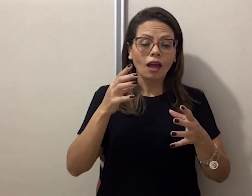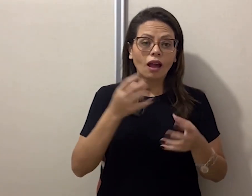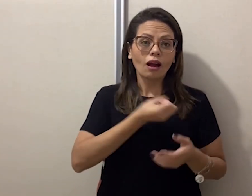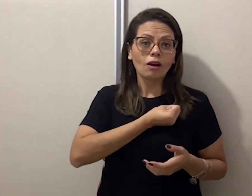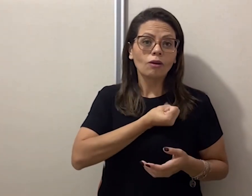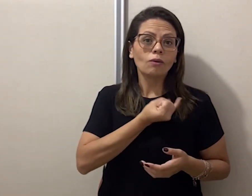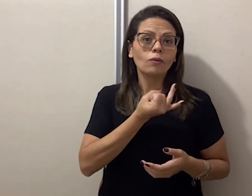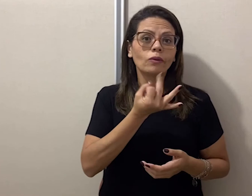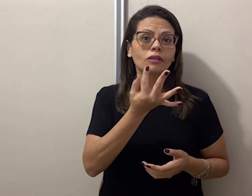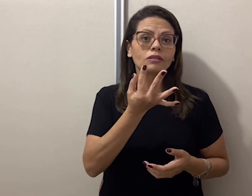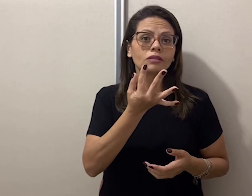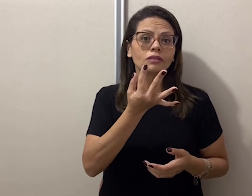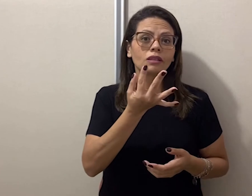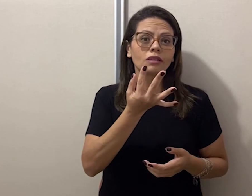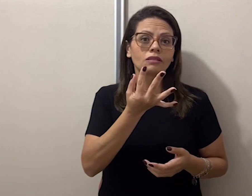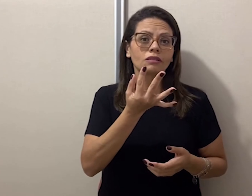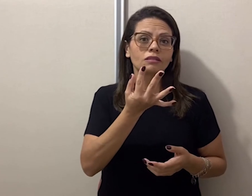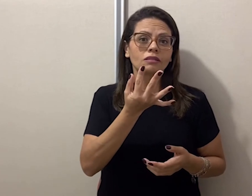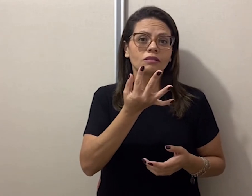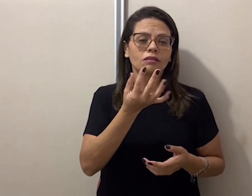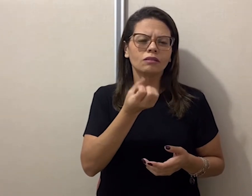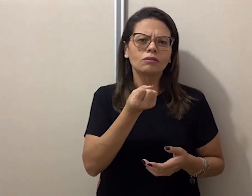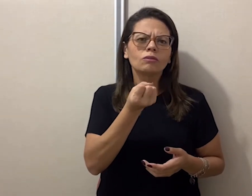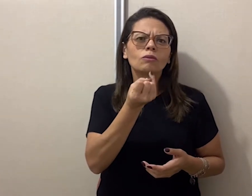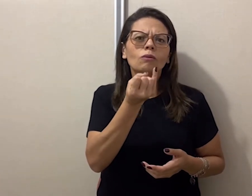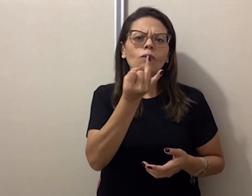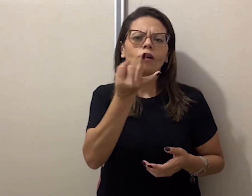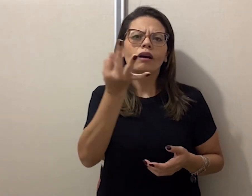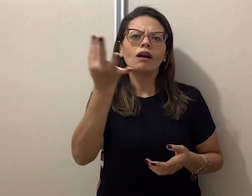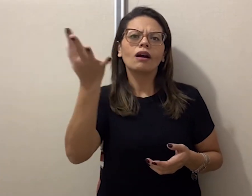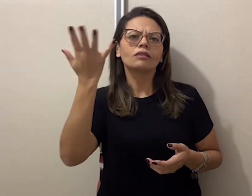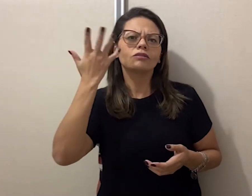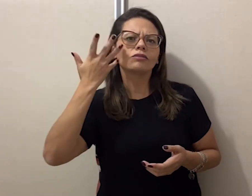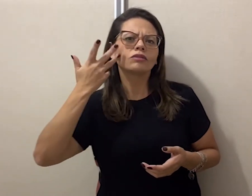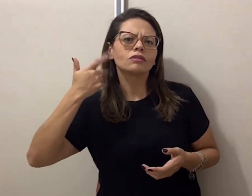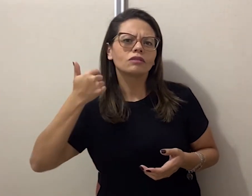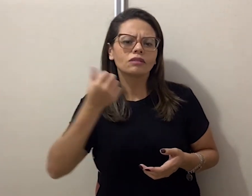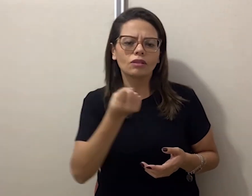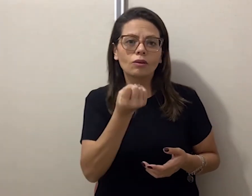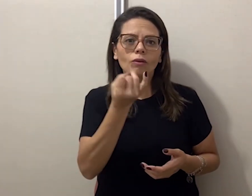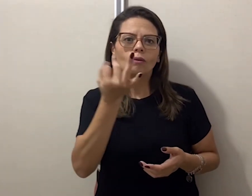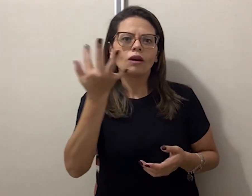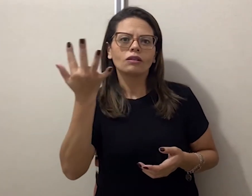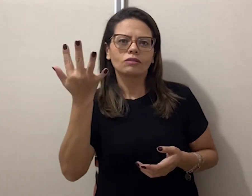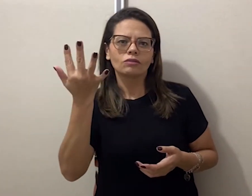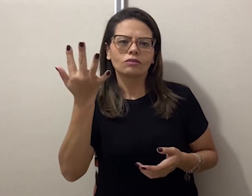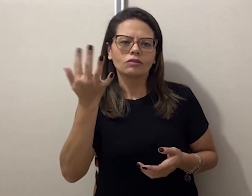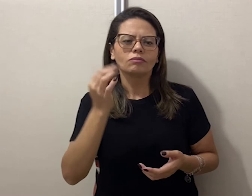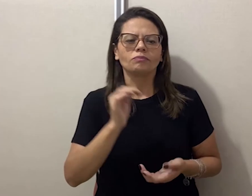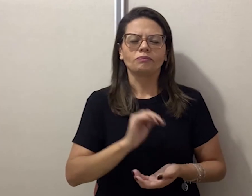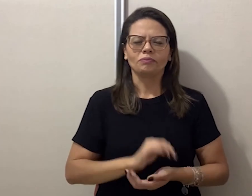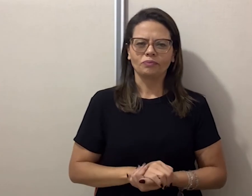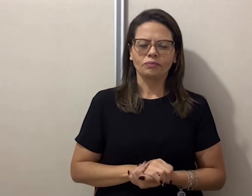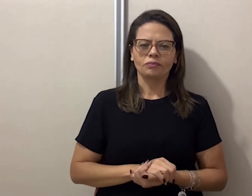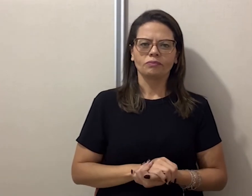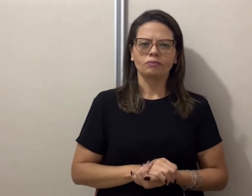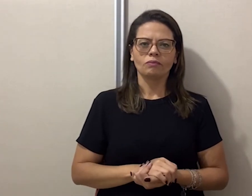Se você viu, estou falando de quantidade de dias. Quantos dias?